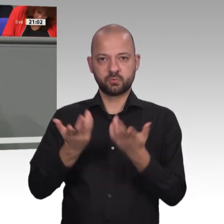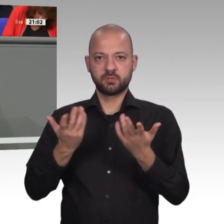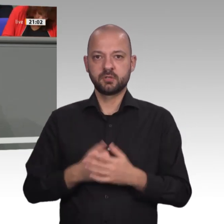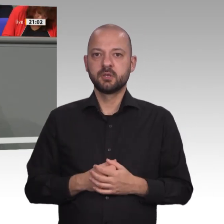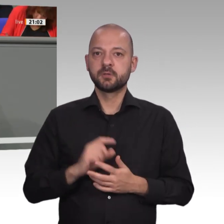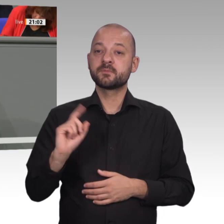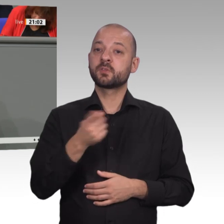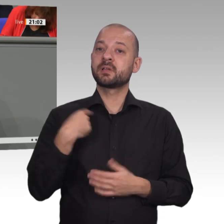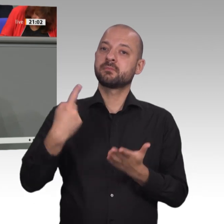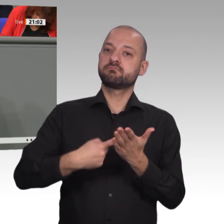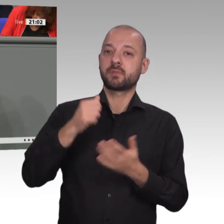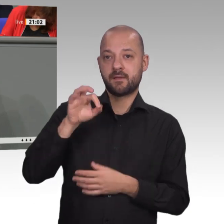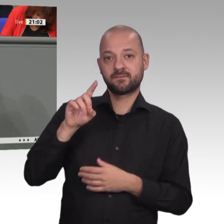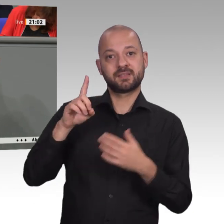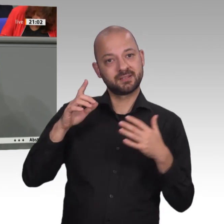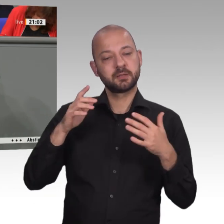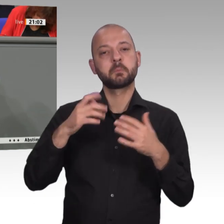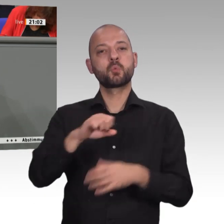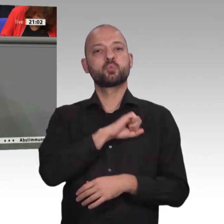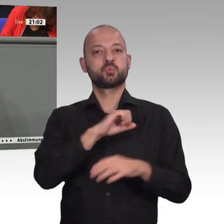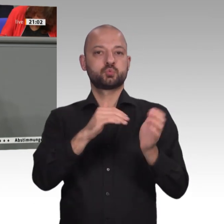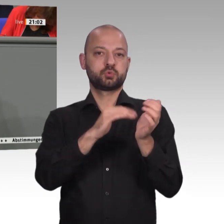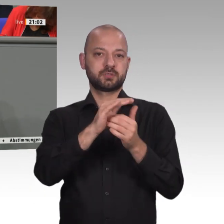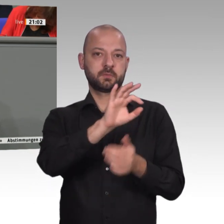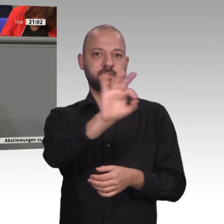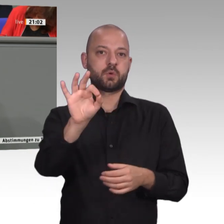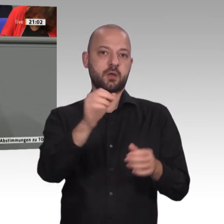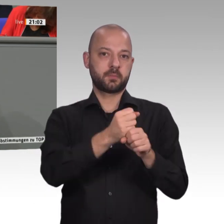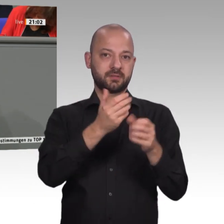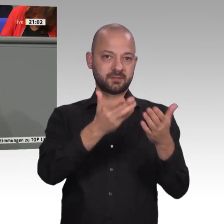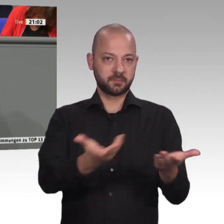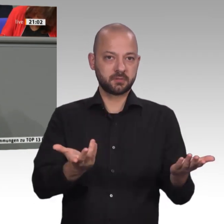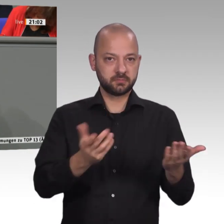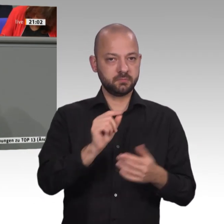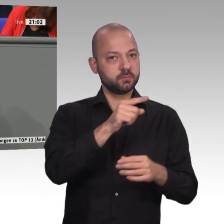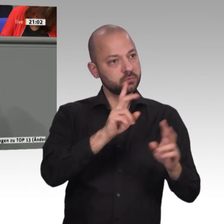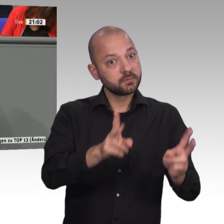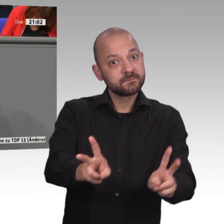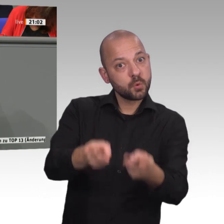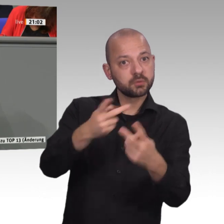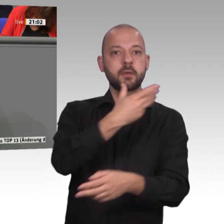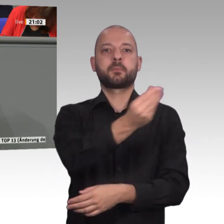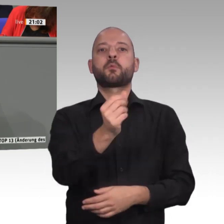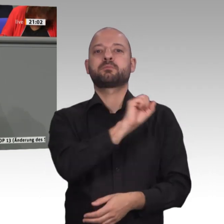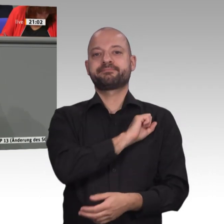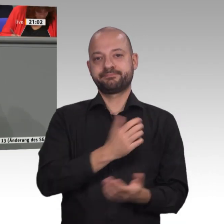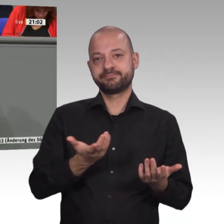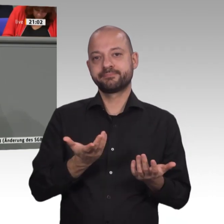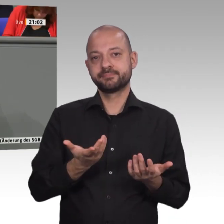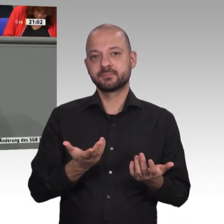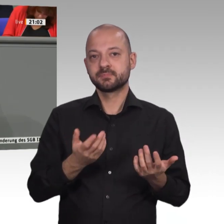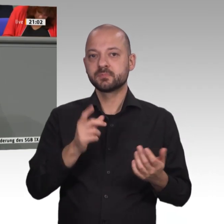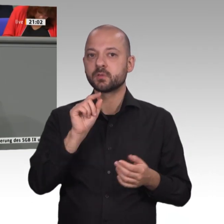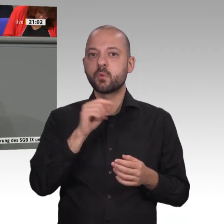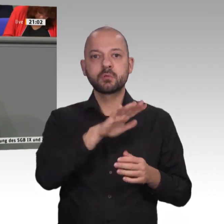mit Behinderung beschäftigen. Wir alle müssen gemeinsam in diesem Hohen Hause weitere Anstrengungen betreiben, damit